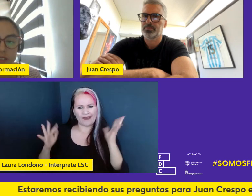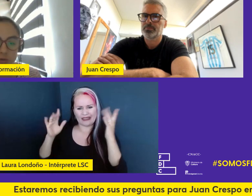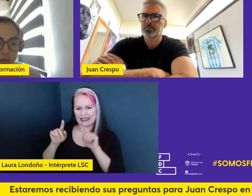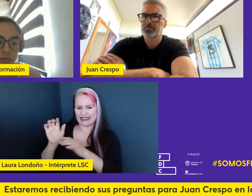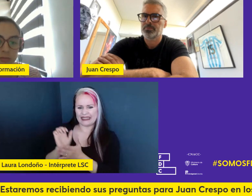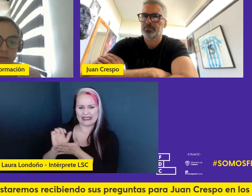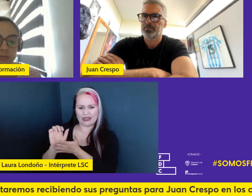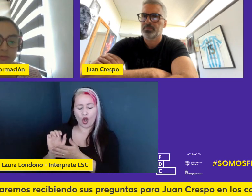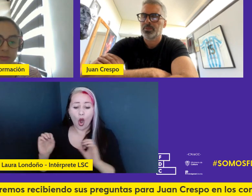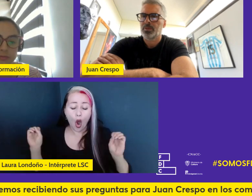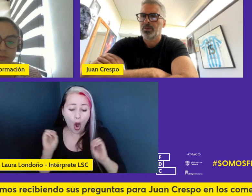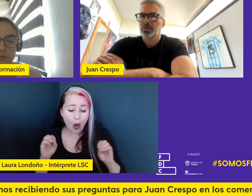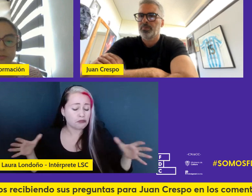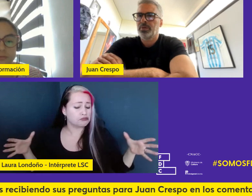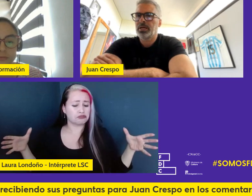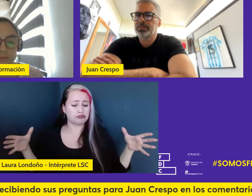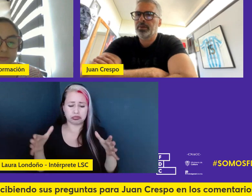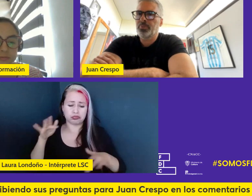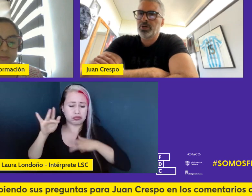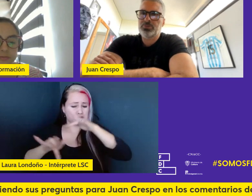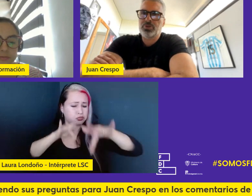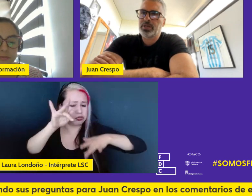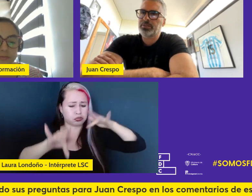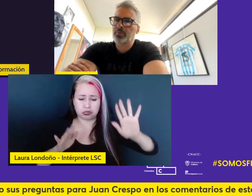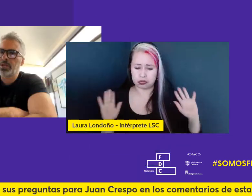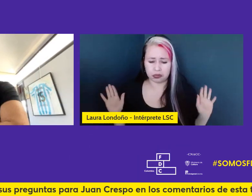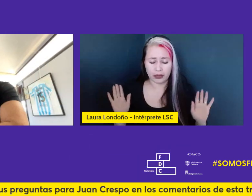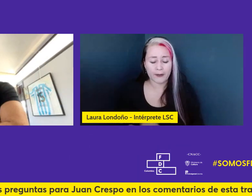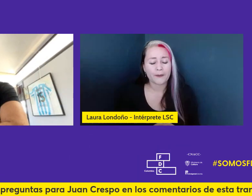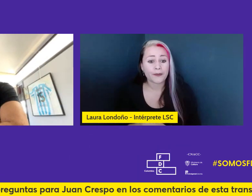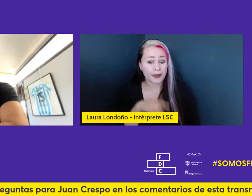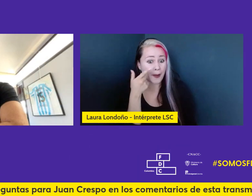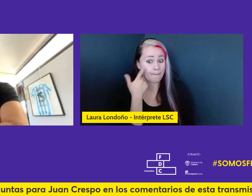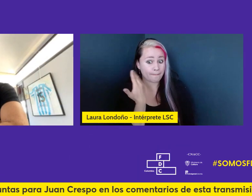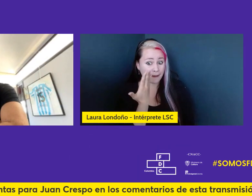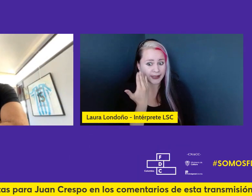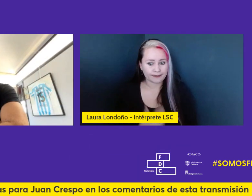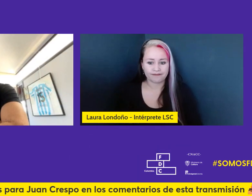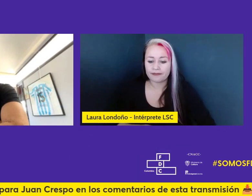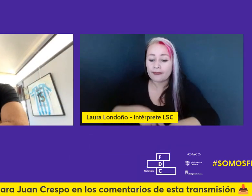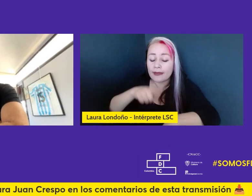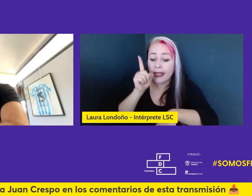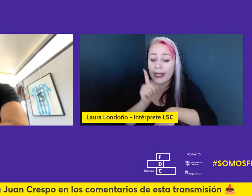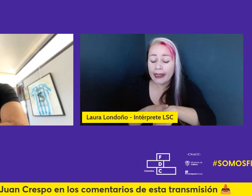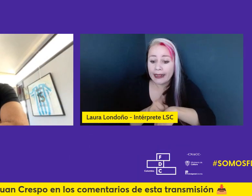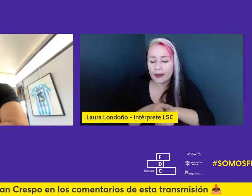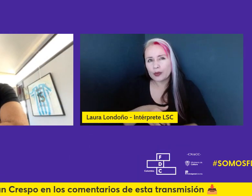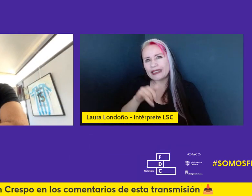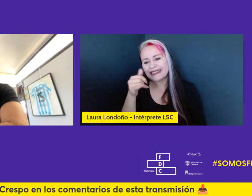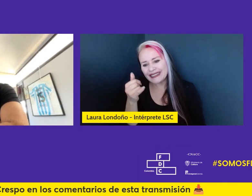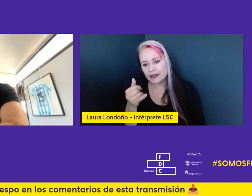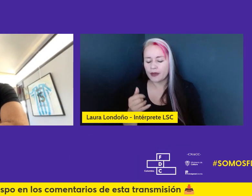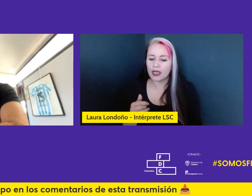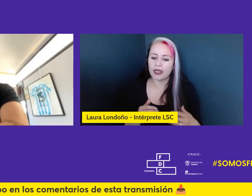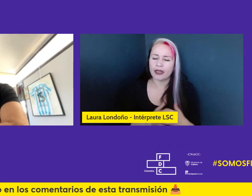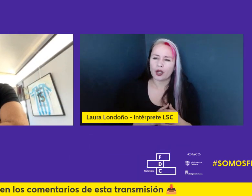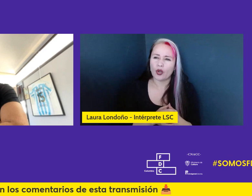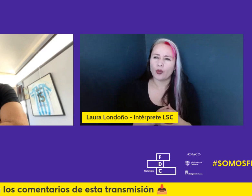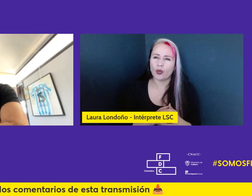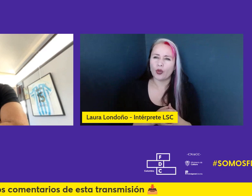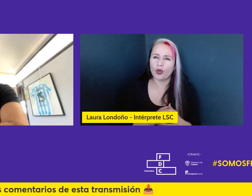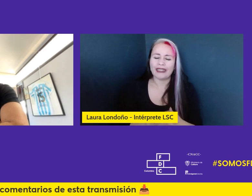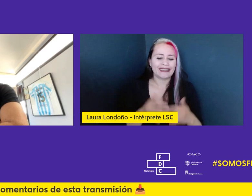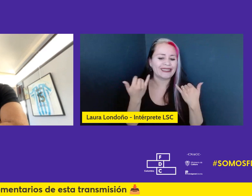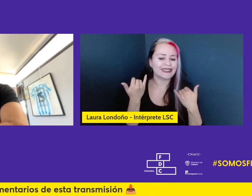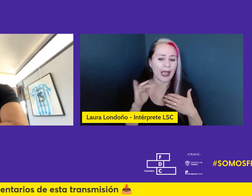son válidos. Mira, el tiempo es, una vez que terminas la película, ya tenés que empezar a